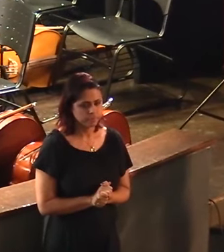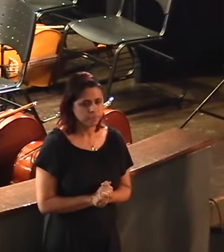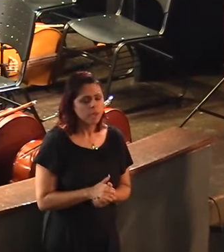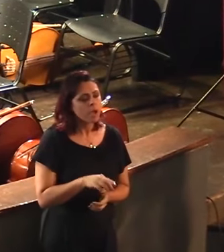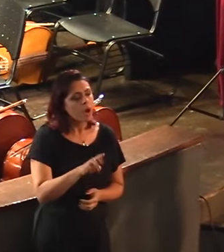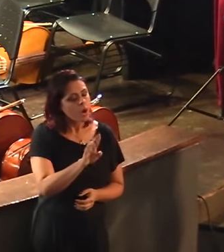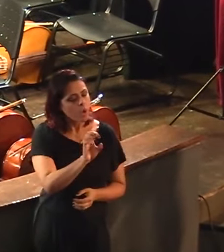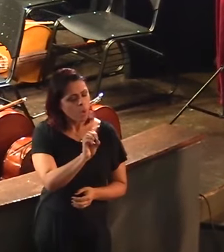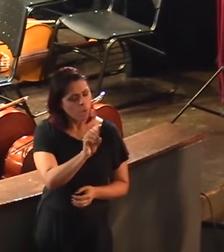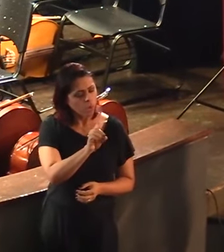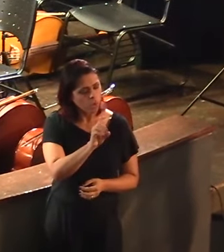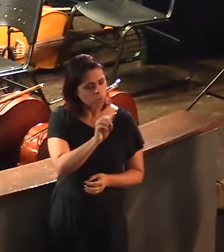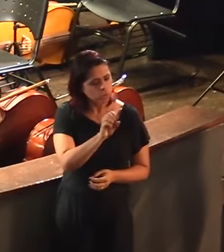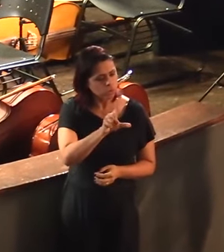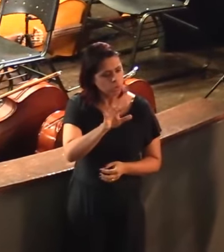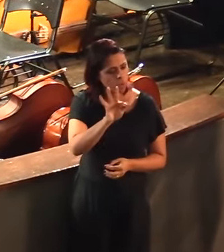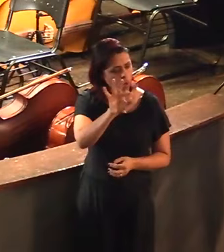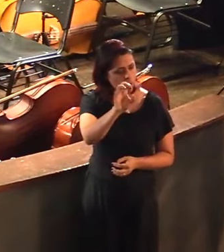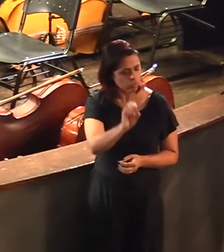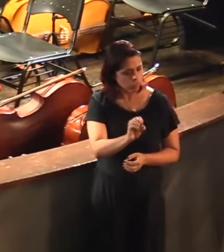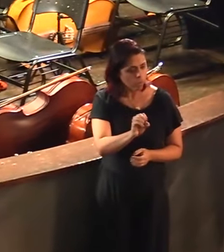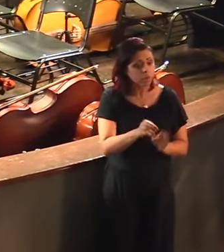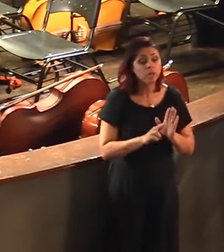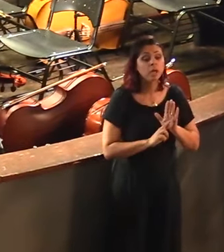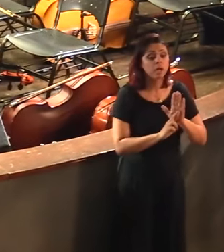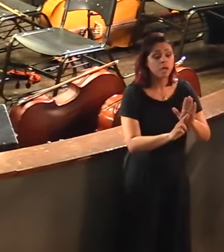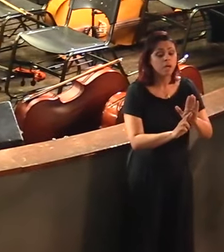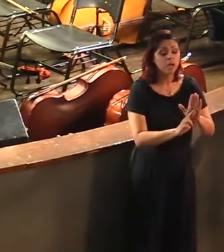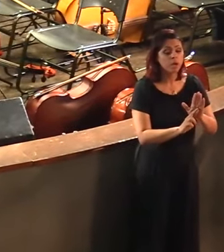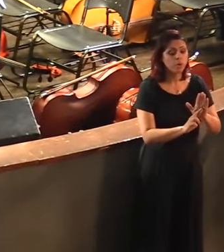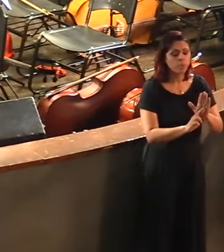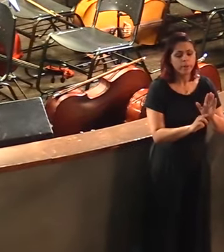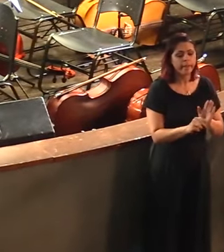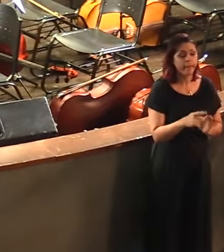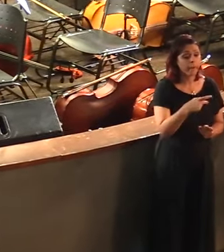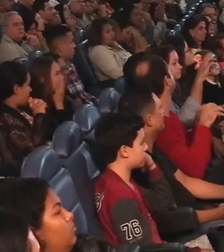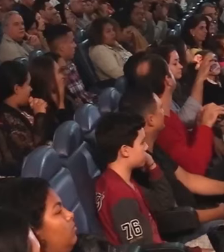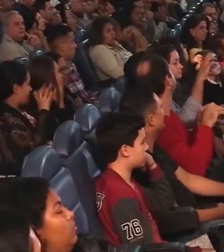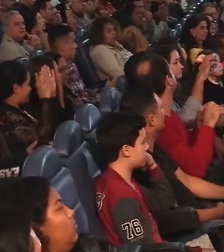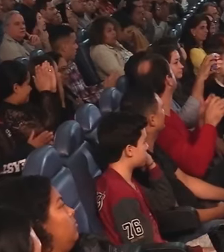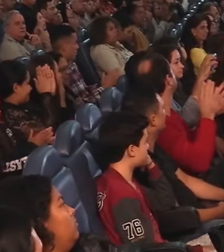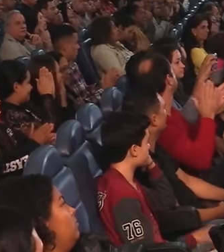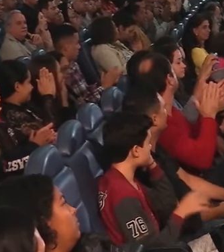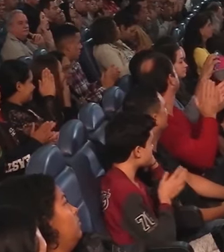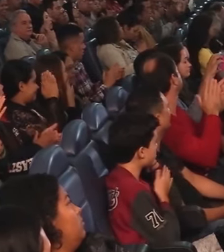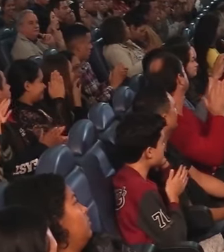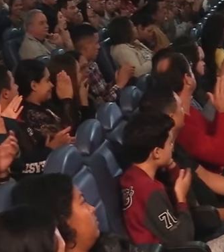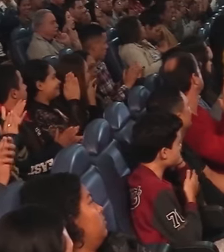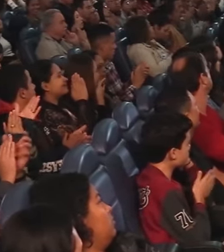Rodolfo Rangel, representando o pró-reitor de Extensão.